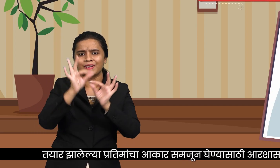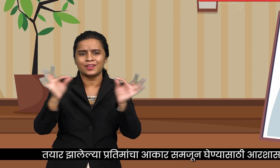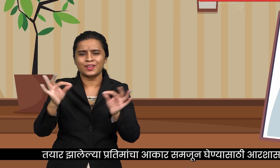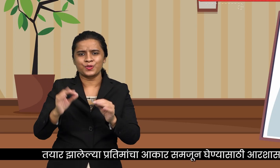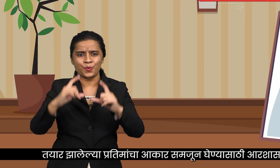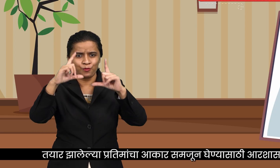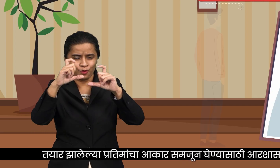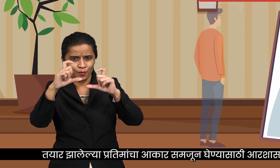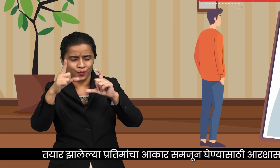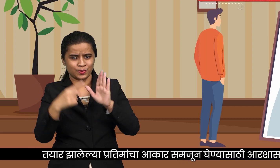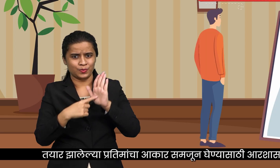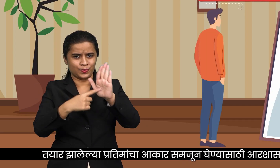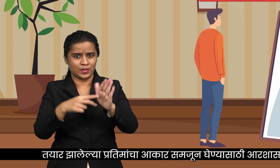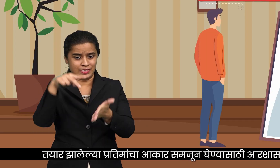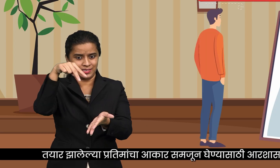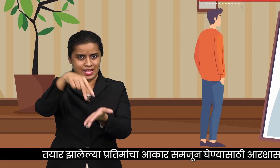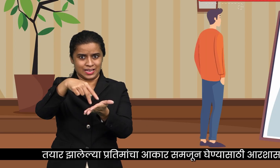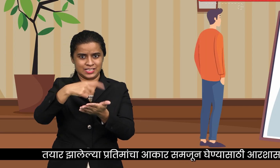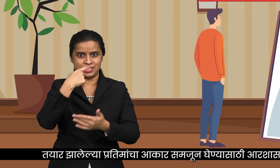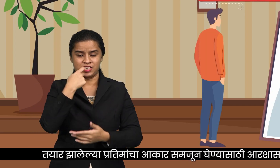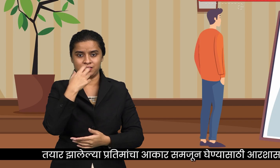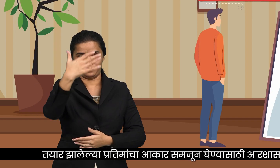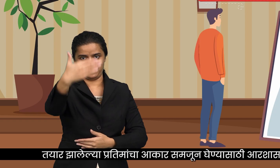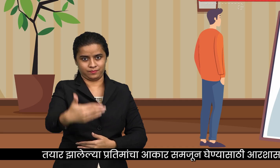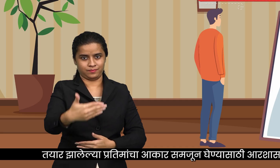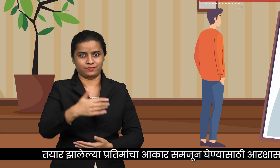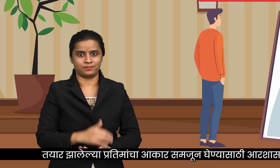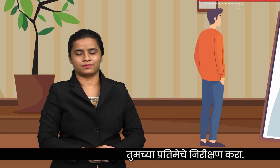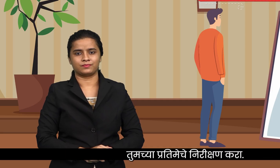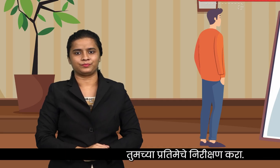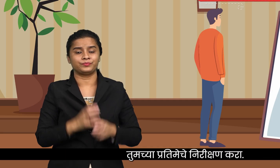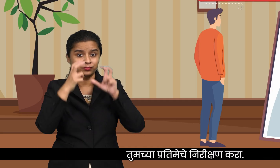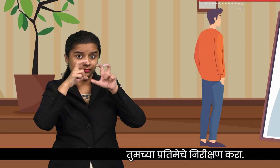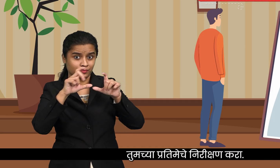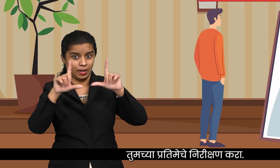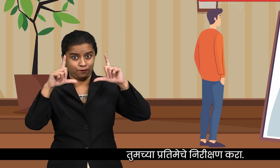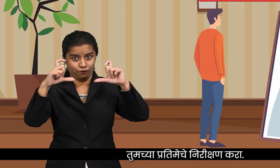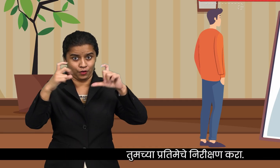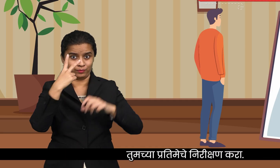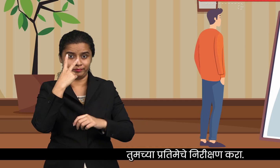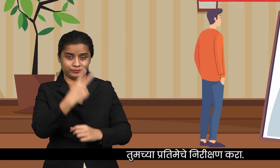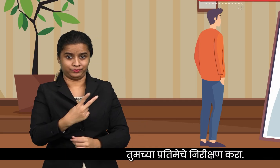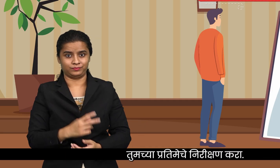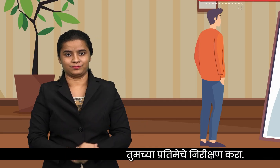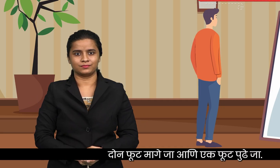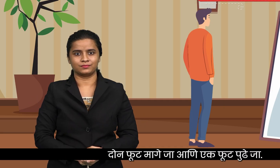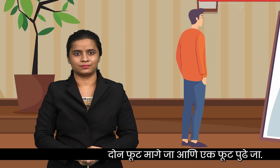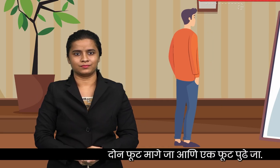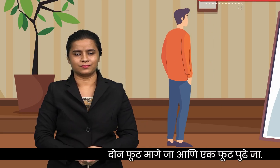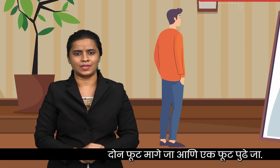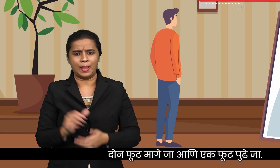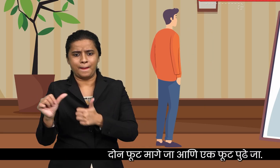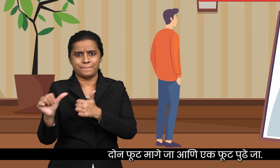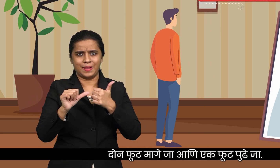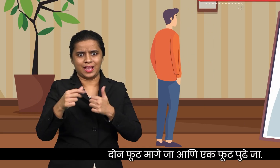प्रतिमांचा आकार समजून घेण्यासाठी आरशासमोर उभे राहा. तुमच्या प्रतिमेचे निरीक्षण करा. 2